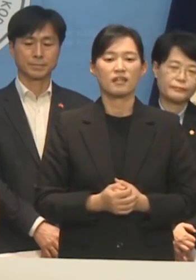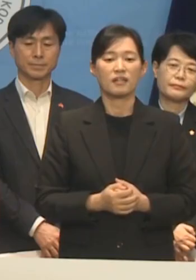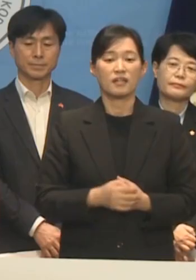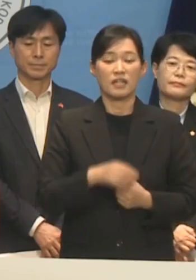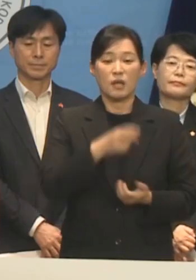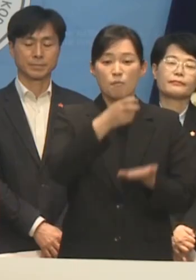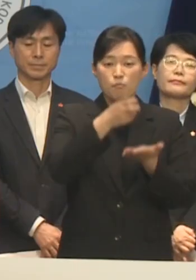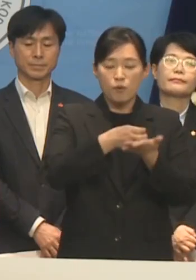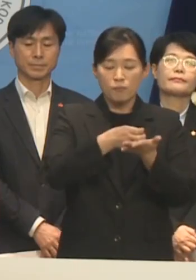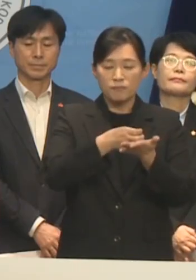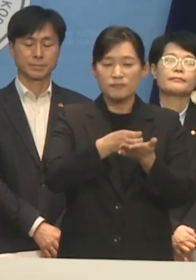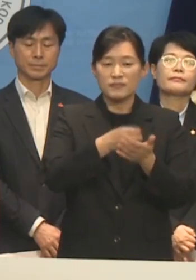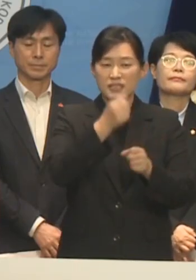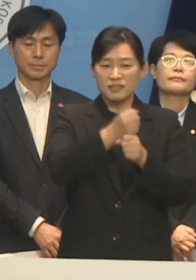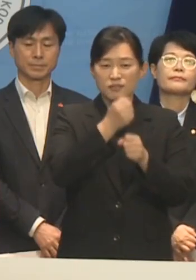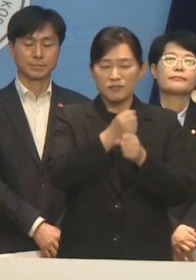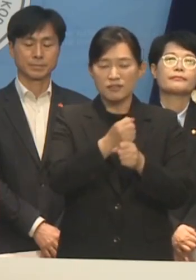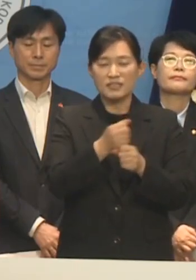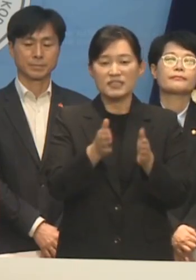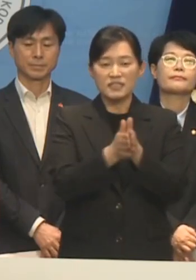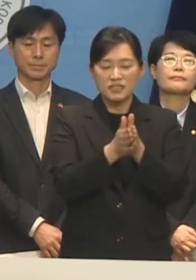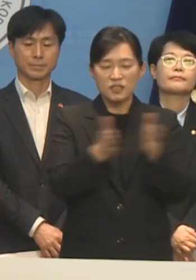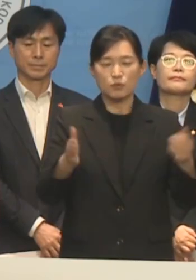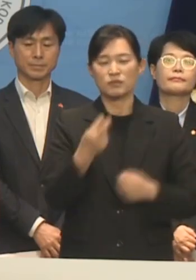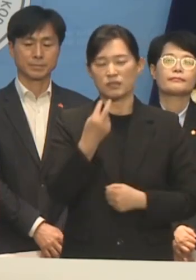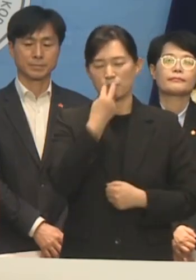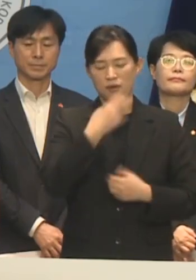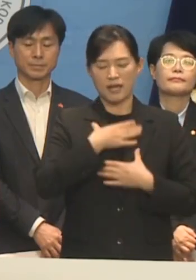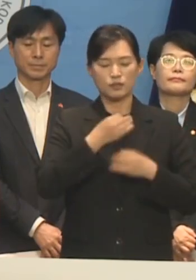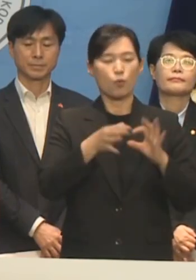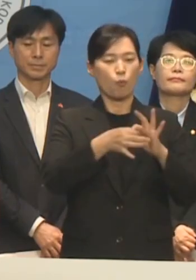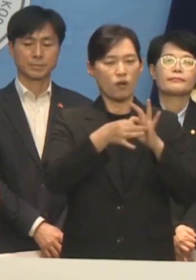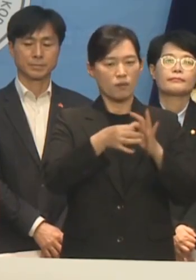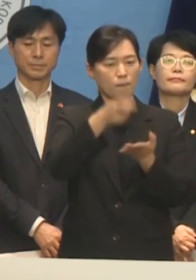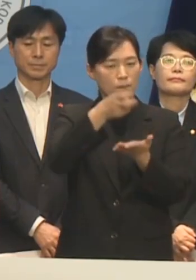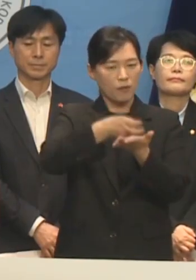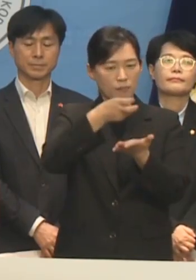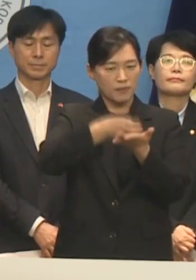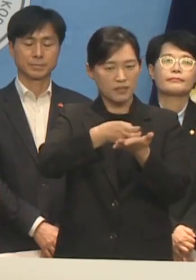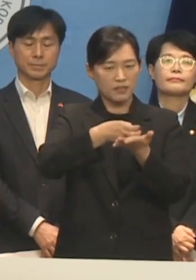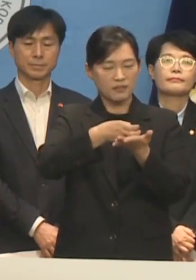생명안전기본법 제정을 필두로 생명안전 관련 법안들이